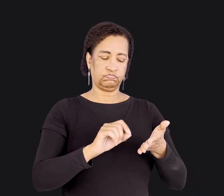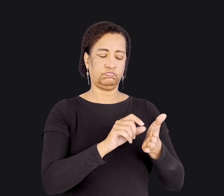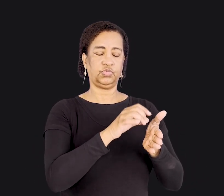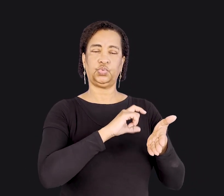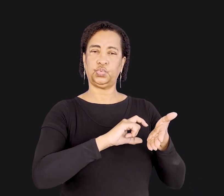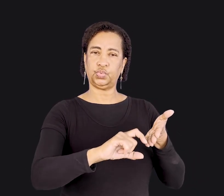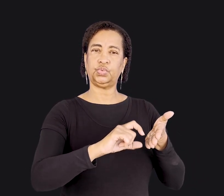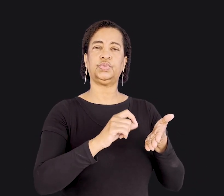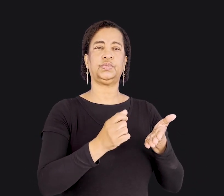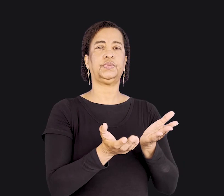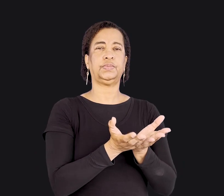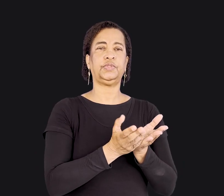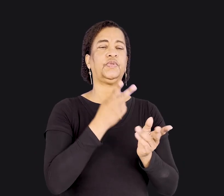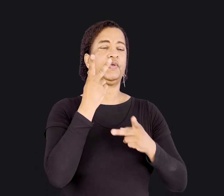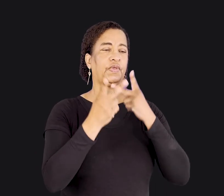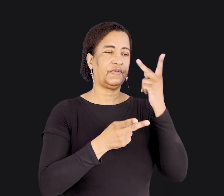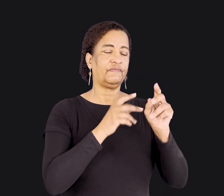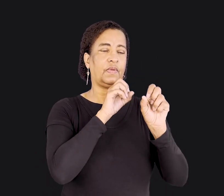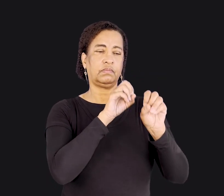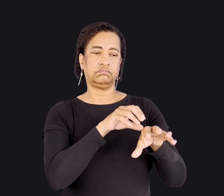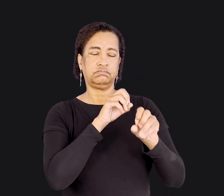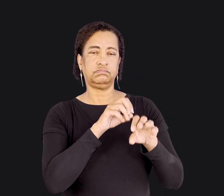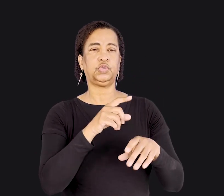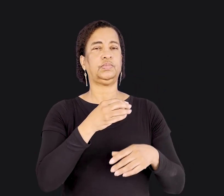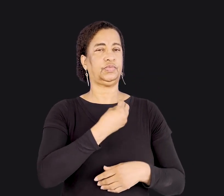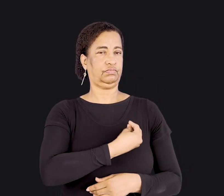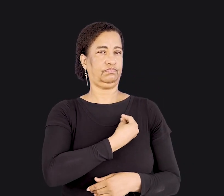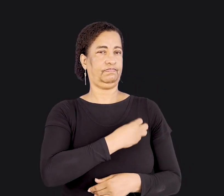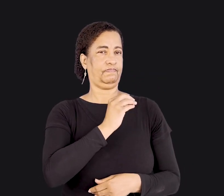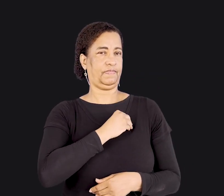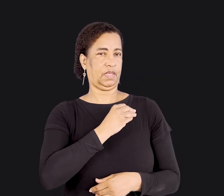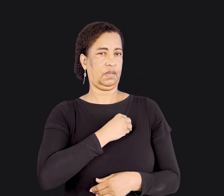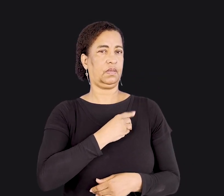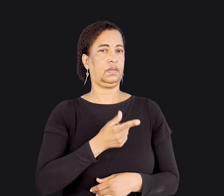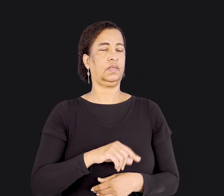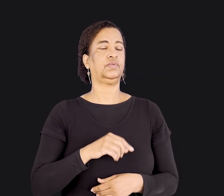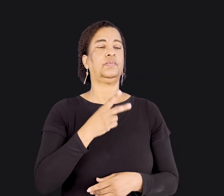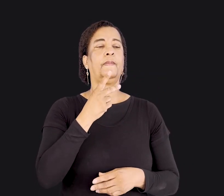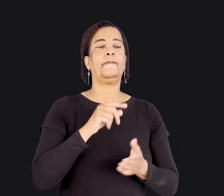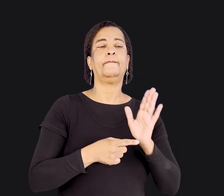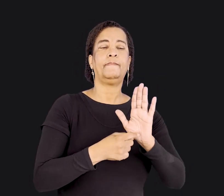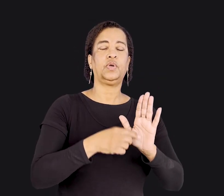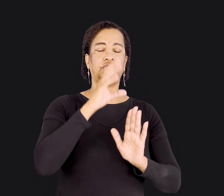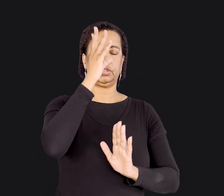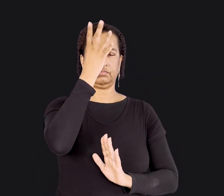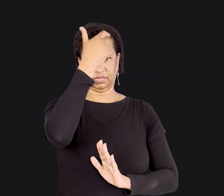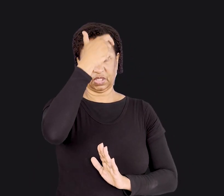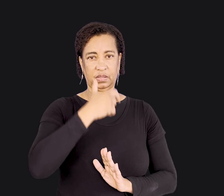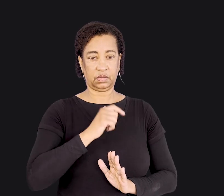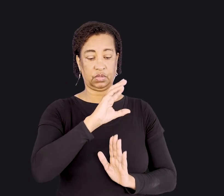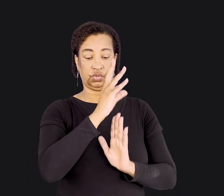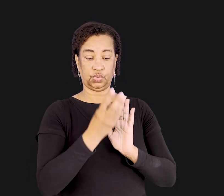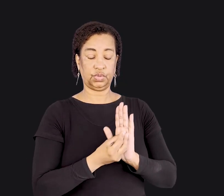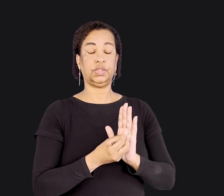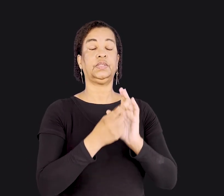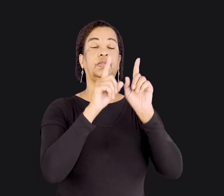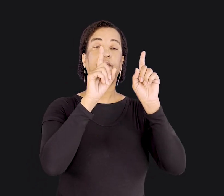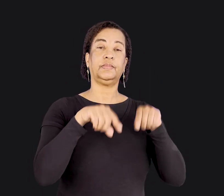de disciplina de um irmão ou irmã que está em pecado mostram que a atitude da igreja deve ser basicamente esta: